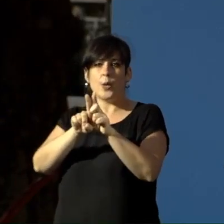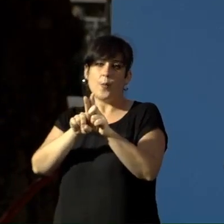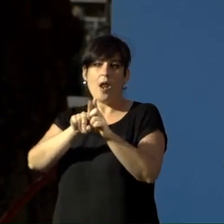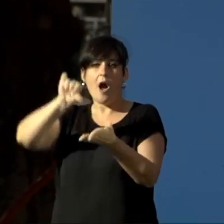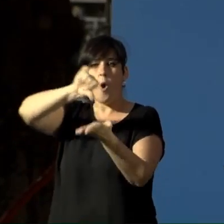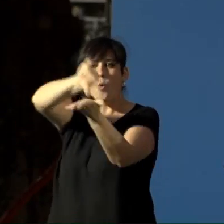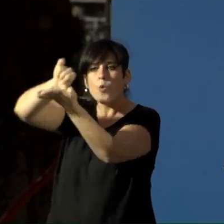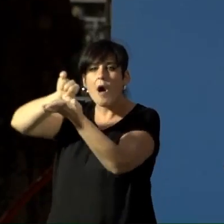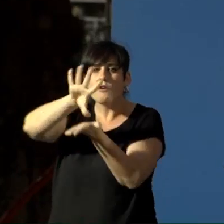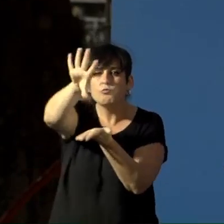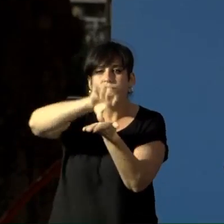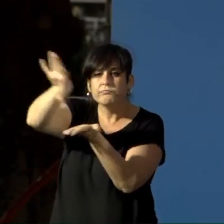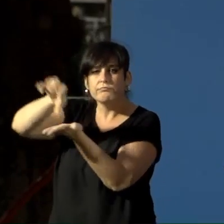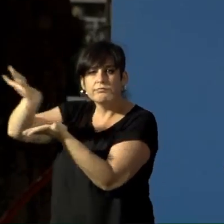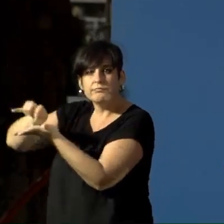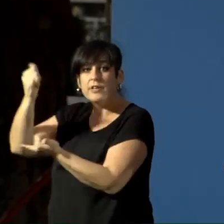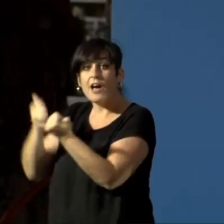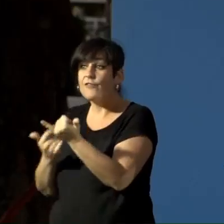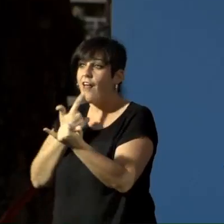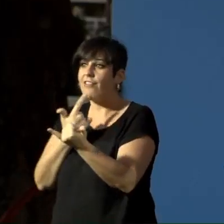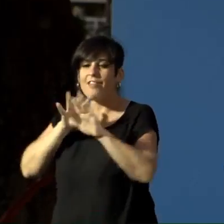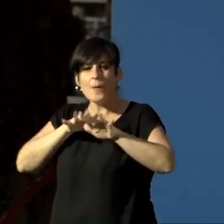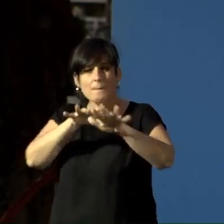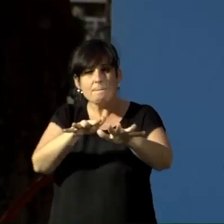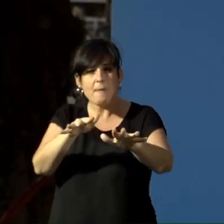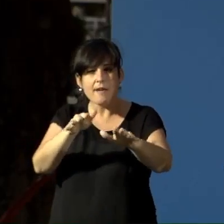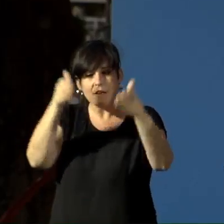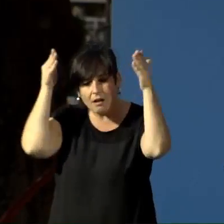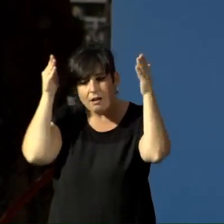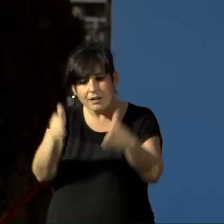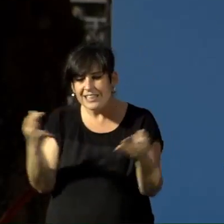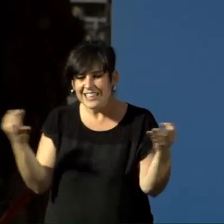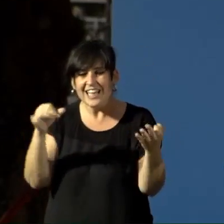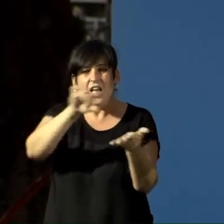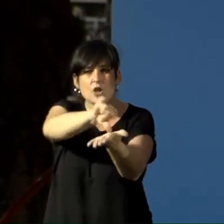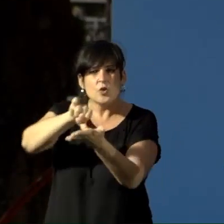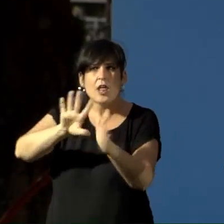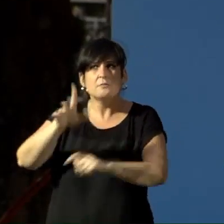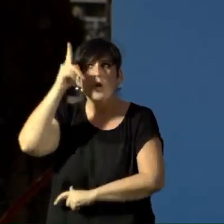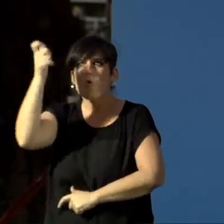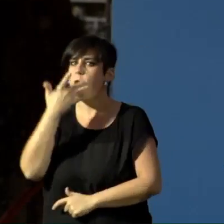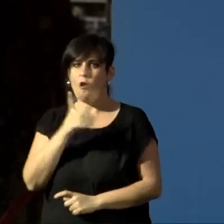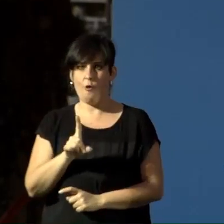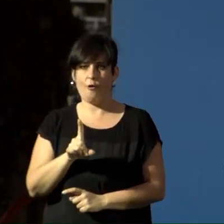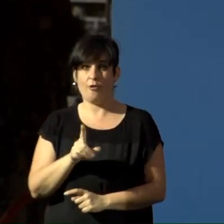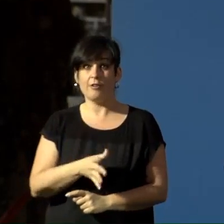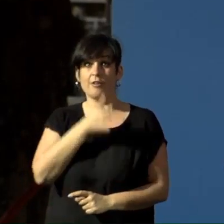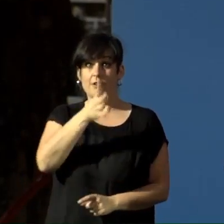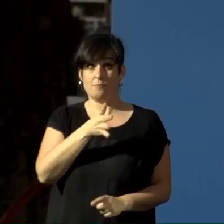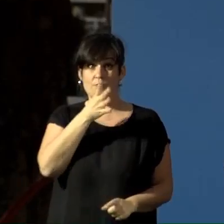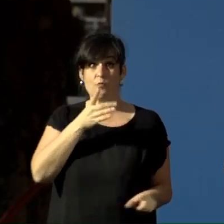urbano-atlántica, que este das mareas só pensan nas cidades e que non saben do que precisa o rural. É por iso que